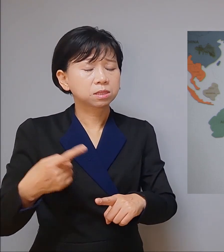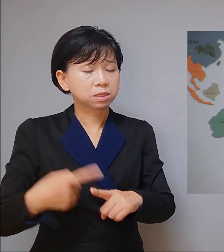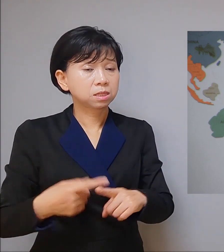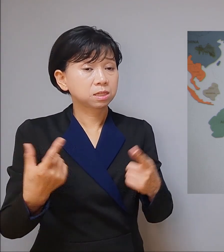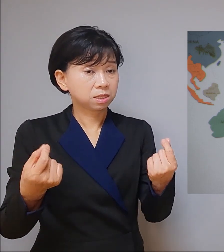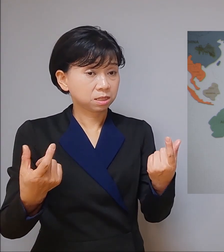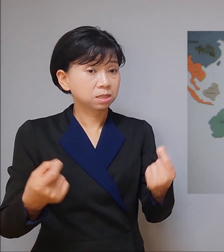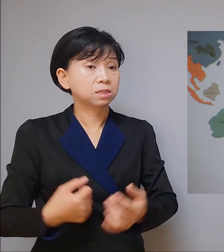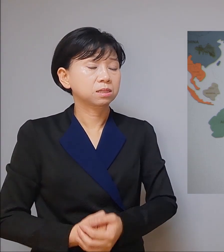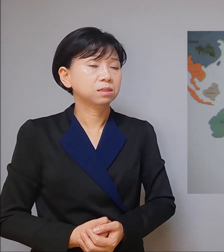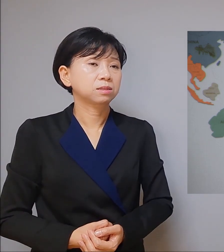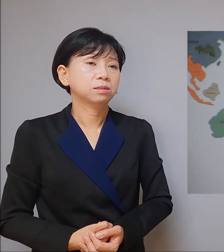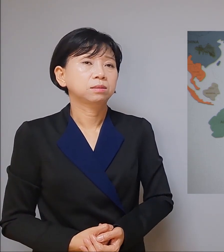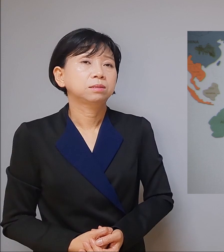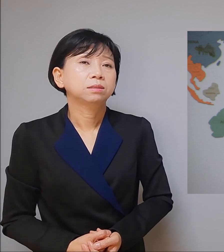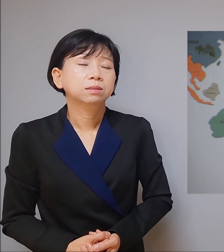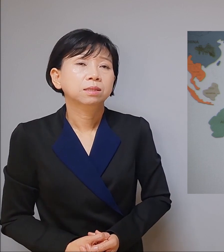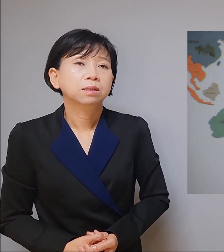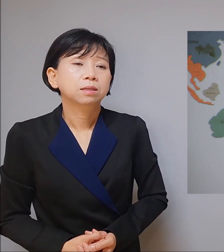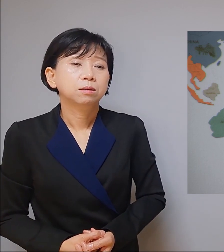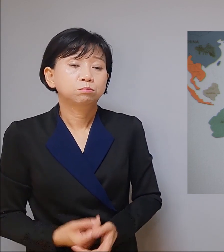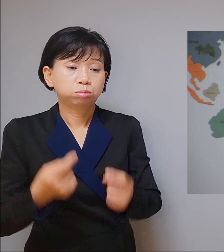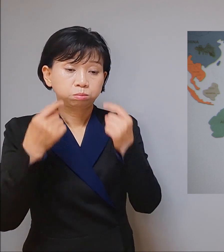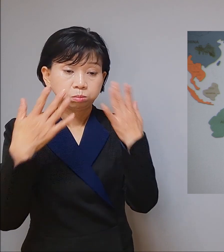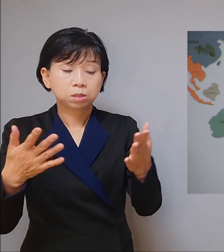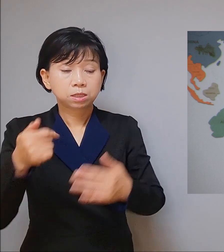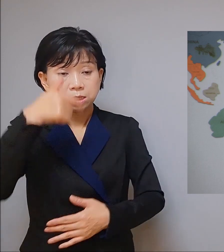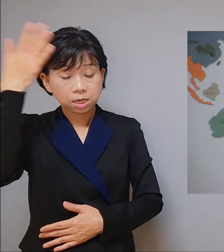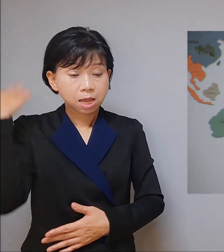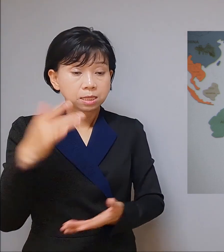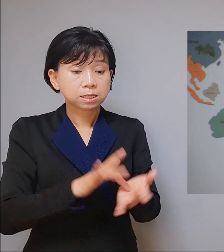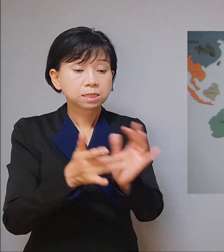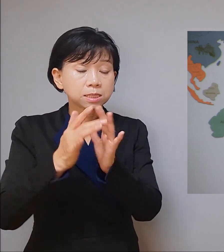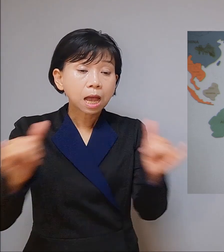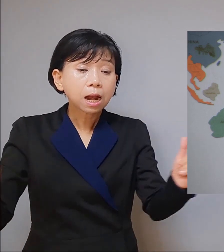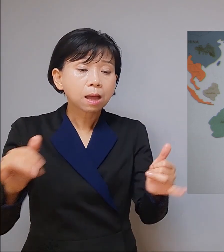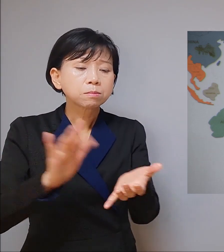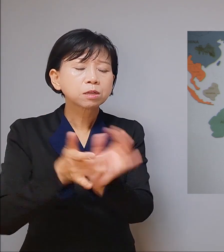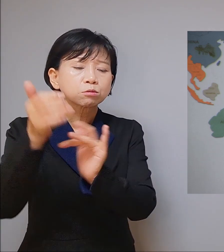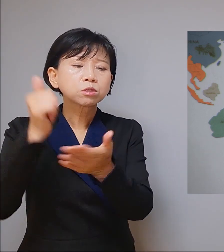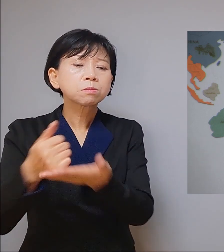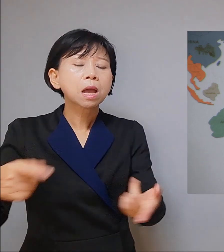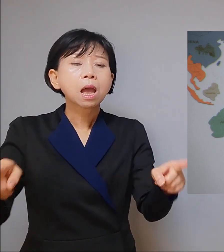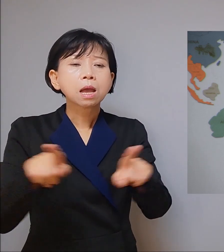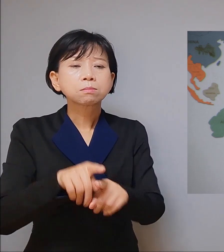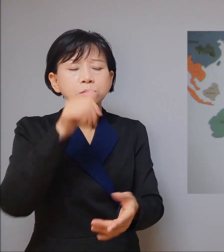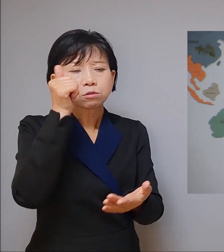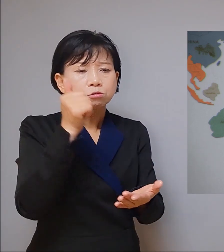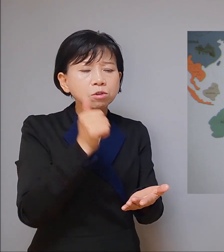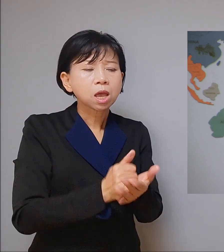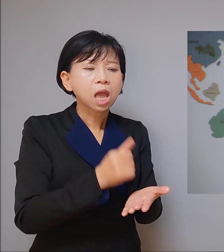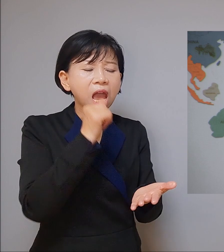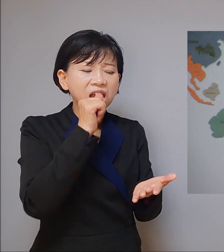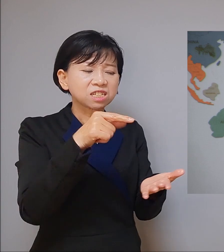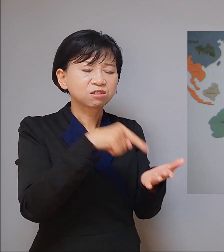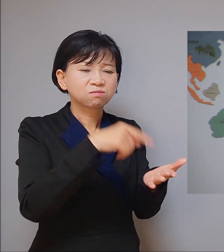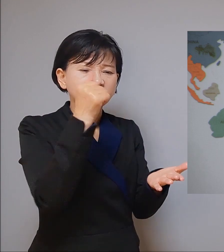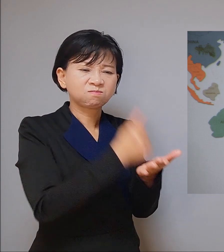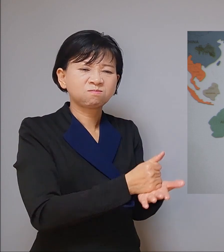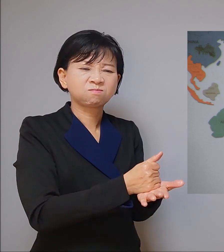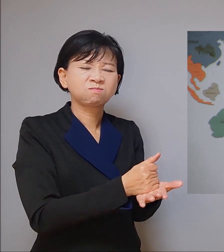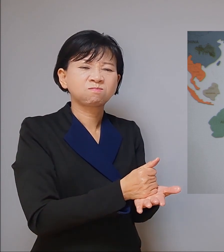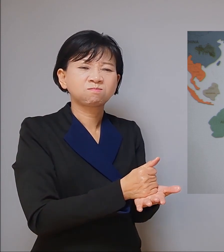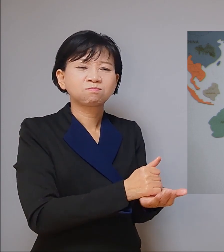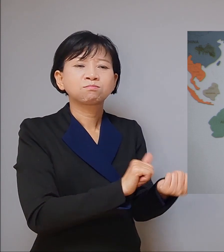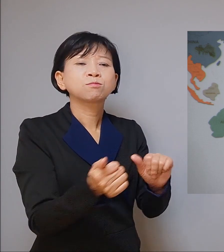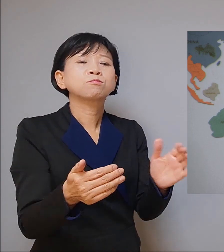것은 그런 의미가 되겠습니다. 분명 우리 옛사람이 예수님과 함께 십자가에 못 박혀 죄의 몸이 죽어 다시는 우리가